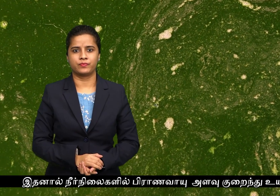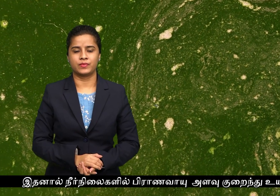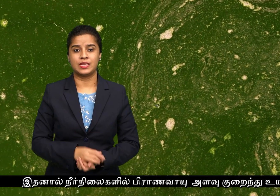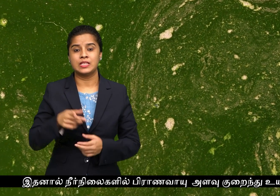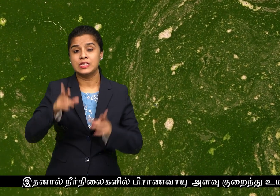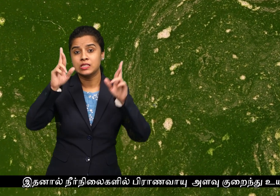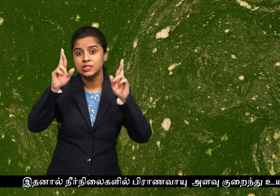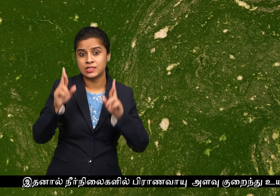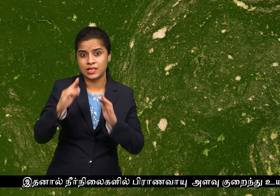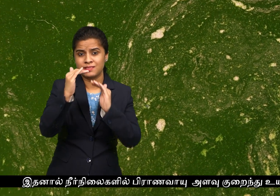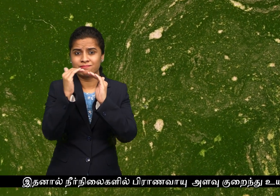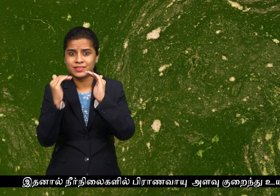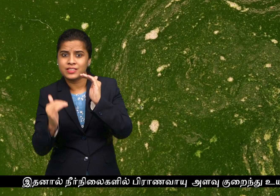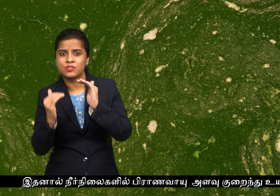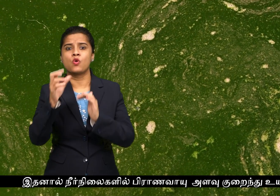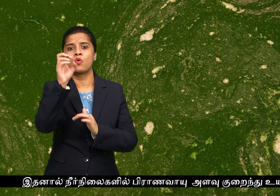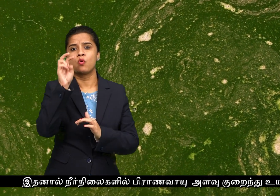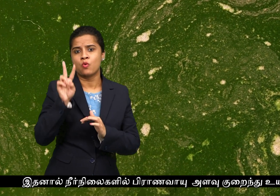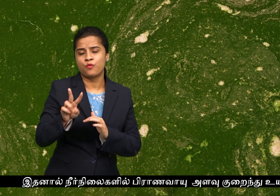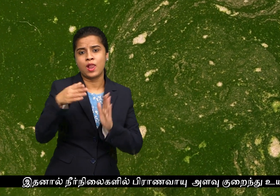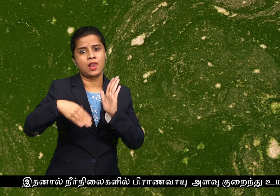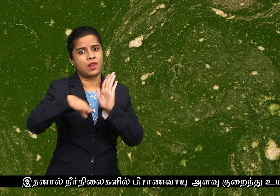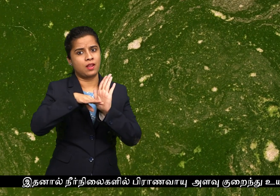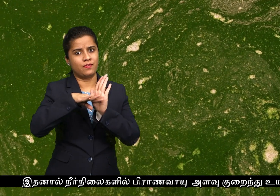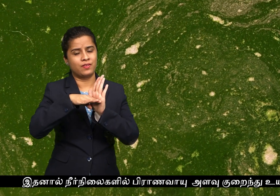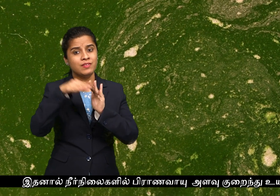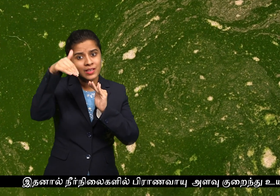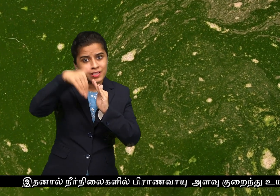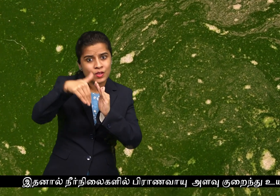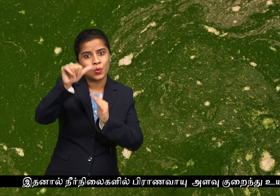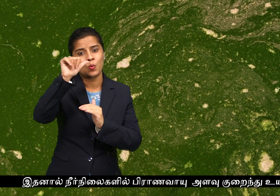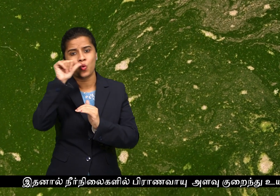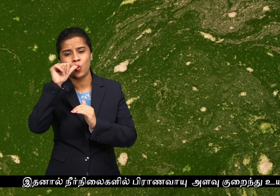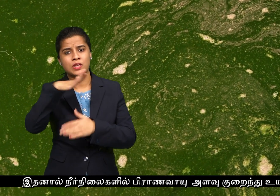இதனால் நீர்நிலைகளில் பிராணவாயு அளவு குறைந்து உயிரிழப்பு ஏற்படுகிறது.